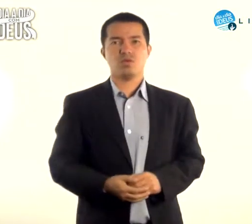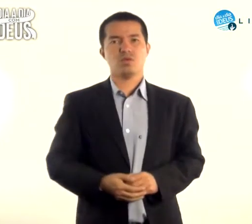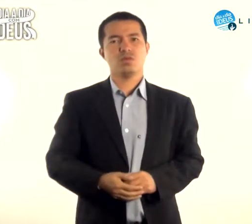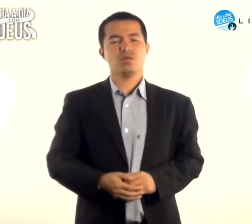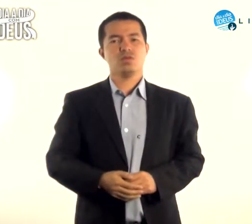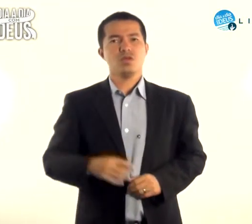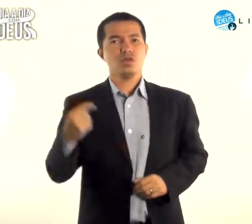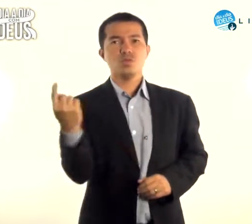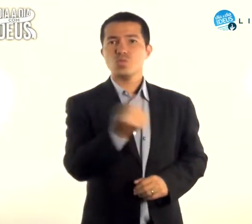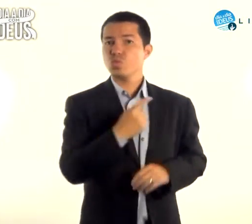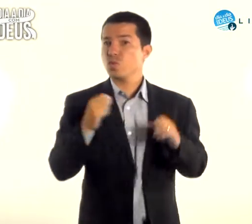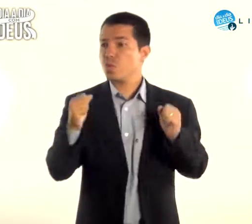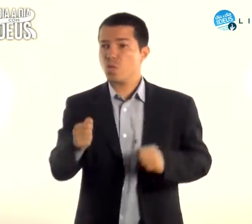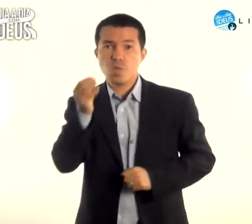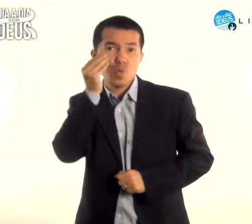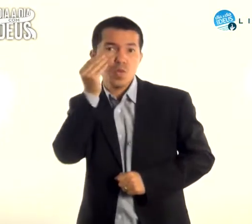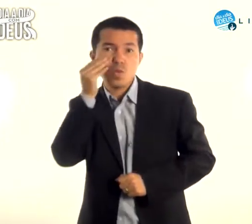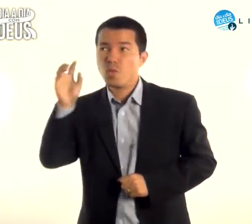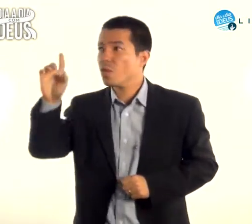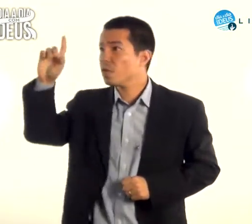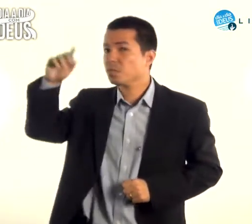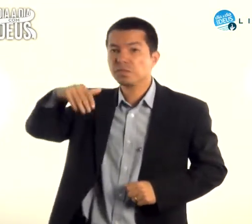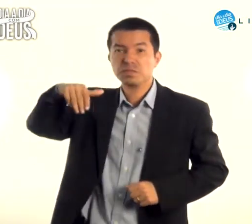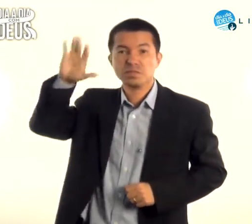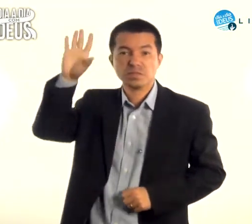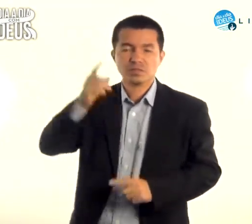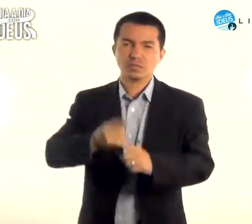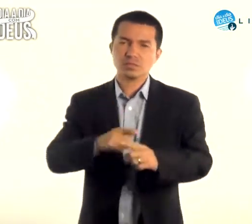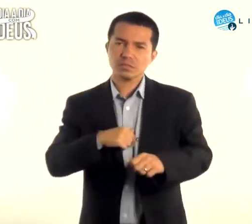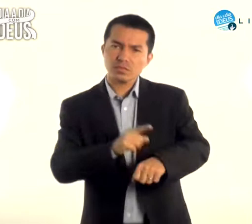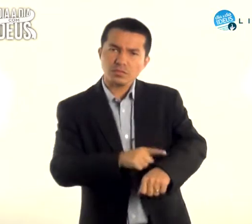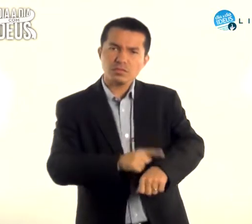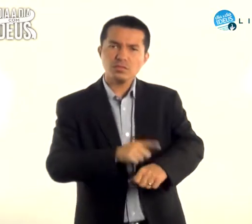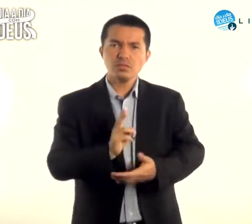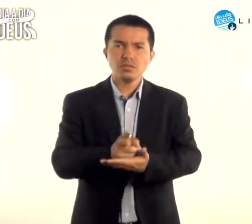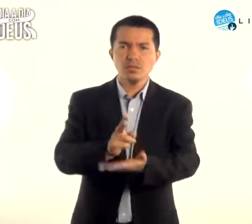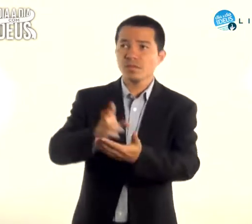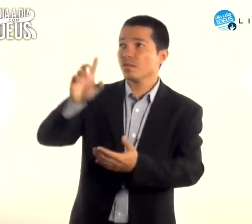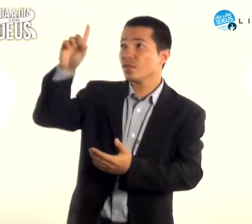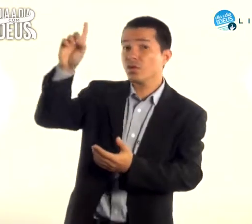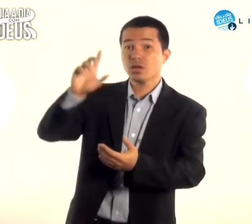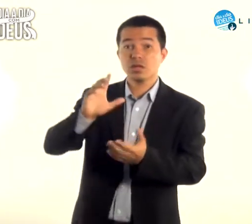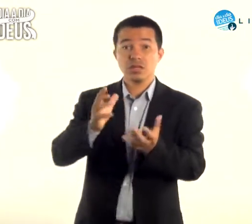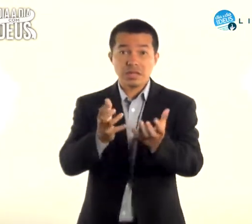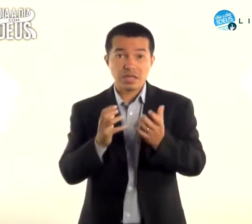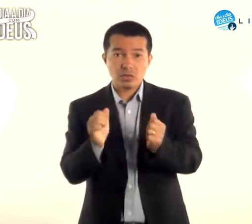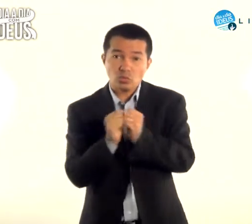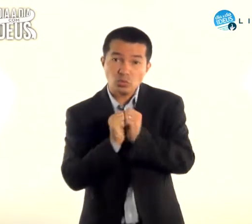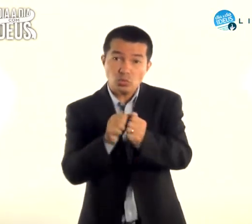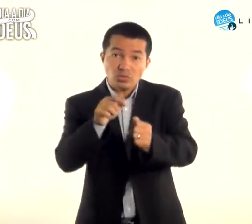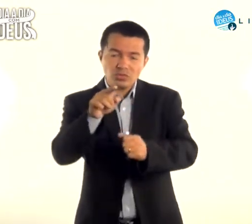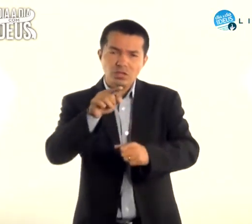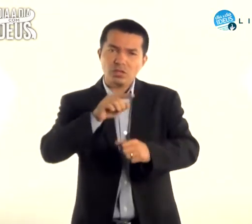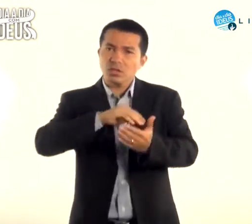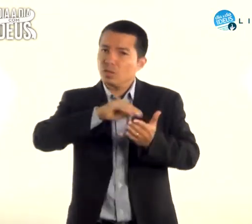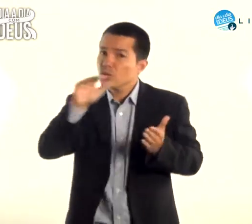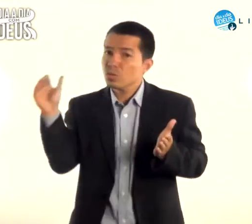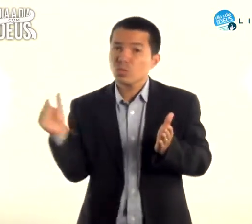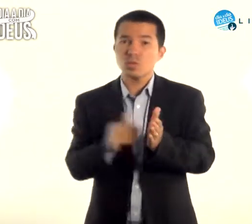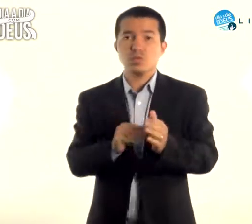60 segundos cada minuto. O tempo é igual para todo mundo. Mas o que você faz com o seu tempo vai